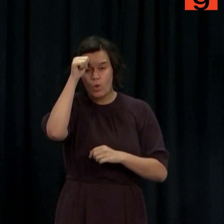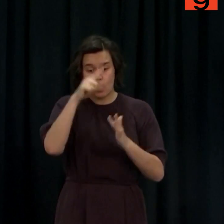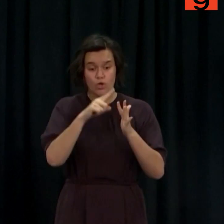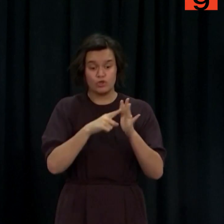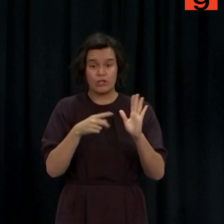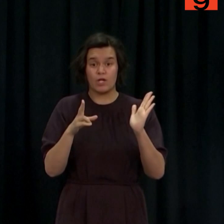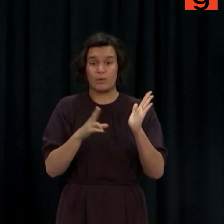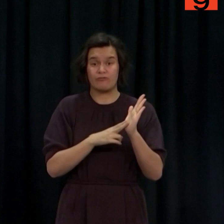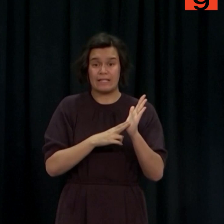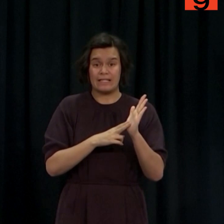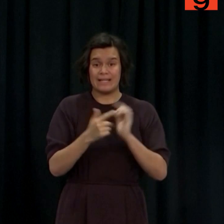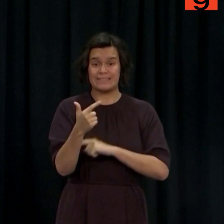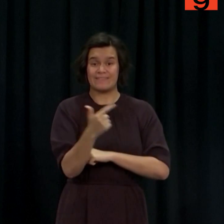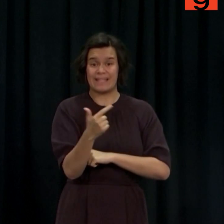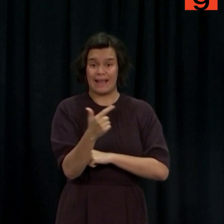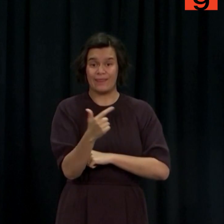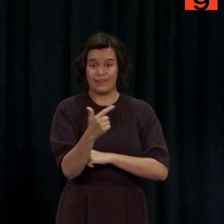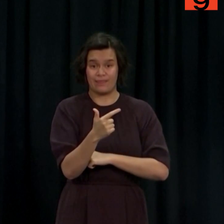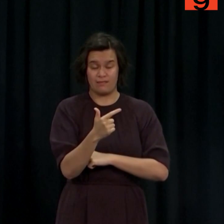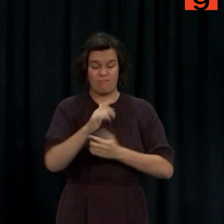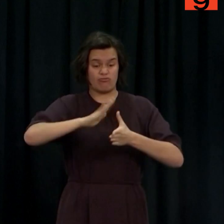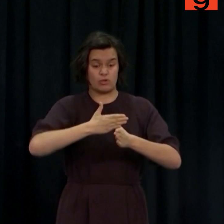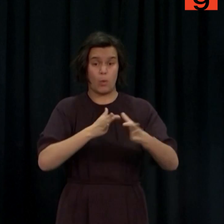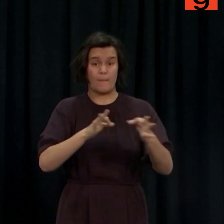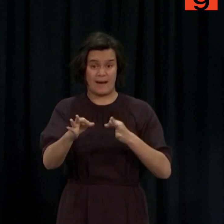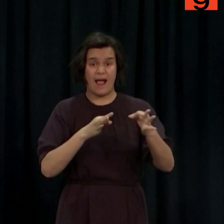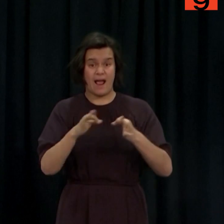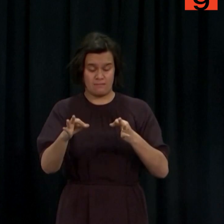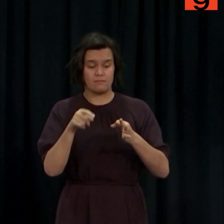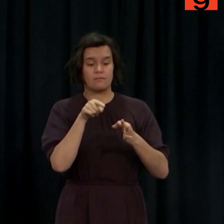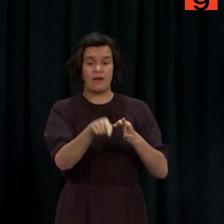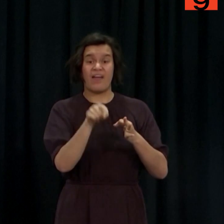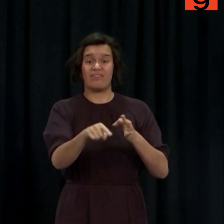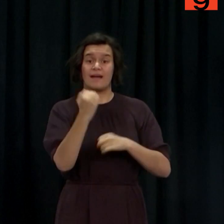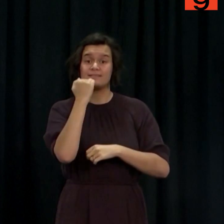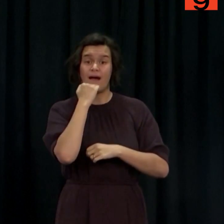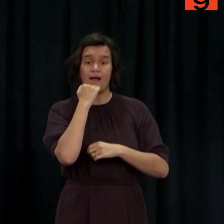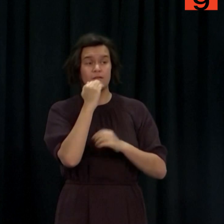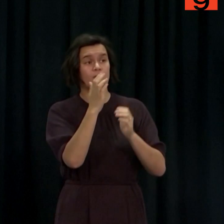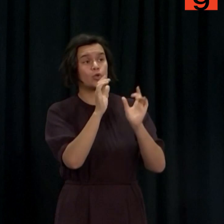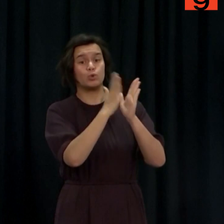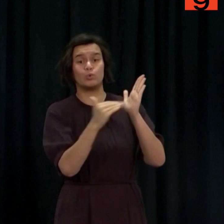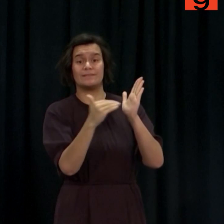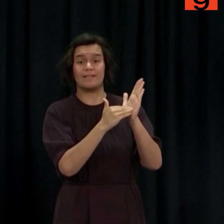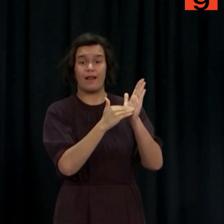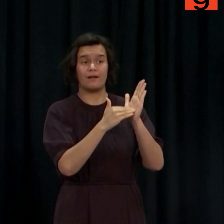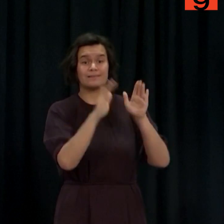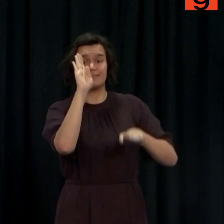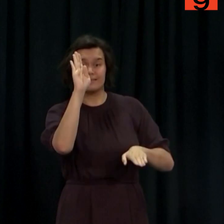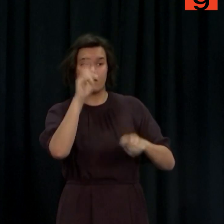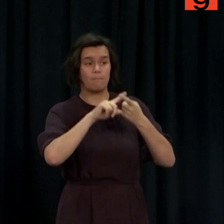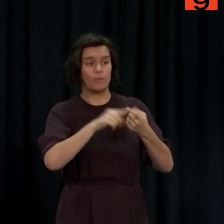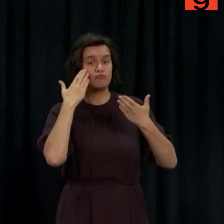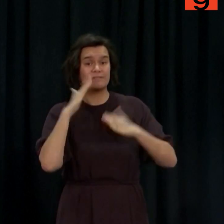các hạn chế biên giới quốc tế sẽ được nới lỏng từ tháng 1 năm 2022 và đến tháng tư cho phép toàn bộ khách nước ngoài được nhập cảnh Tuy nhiên